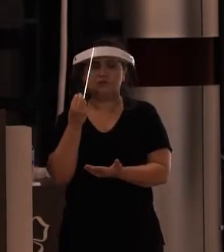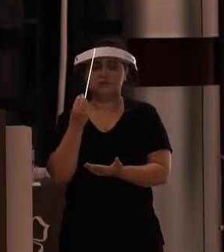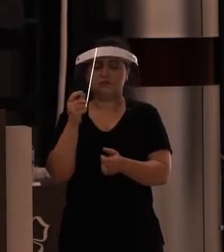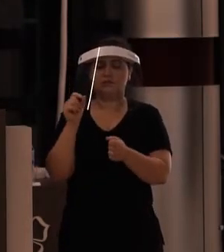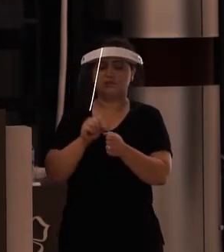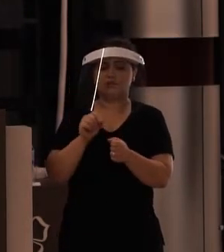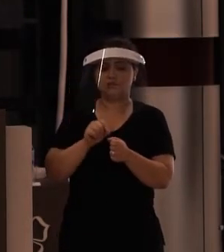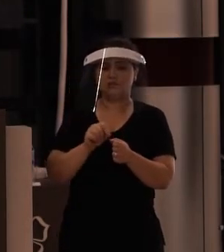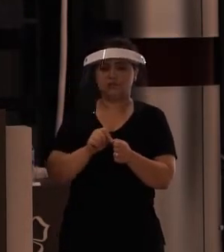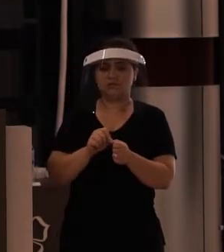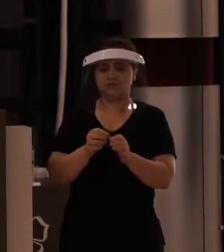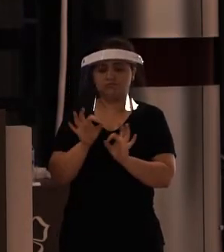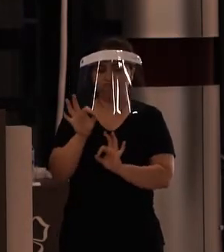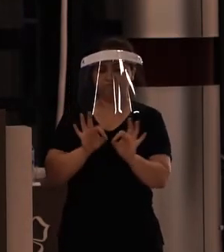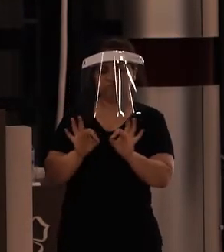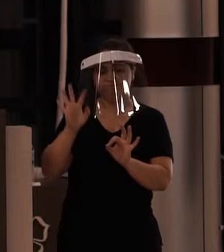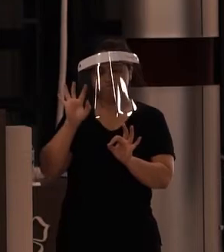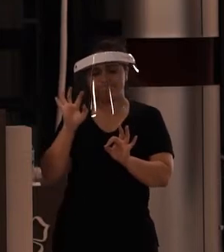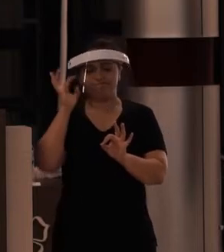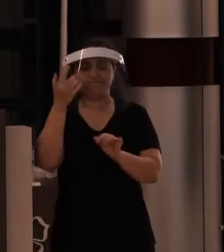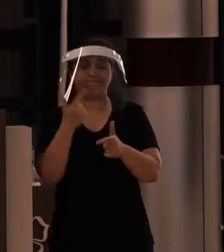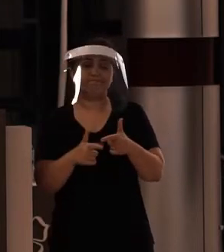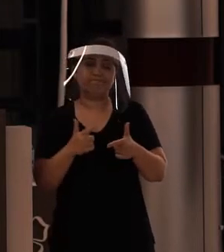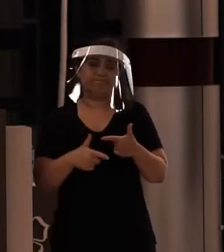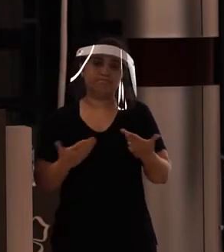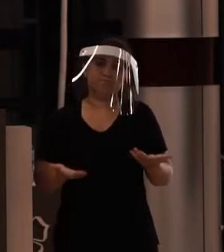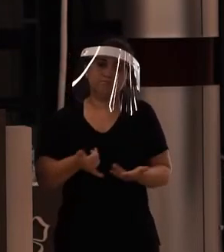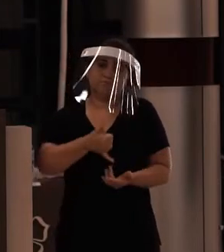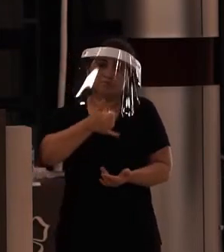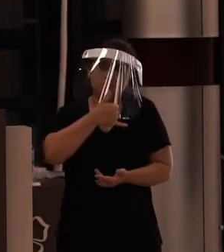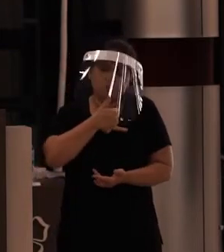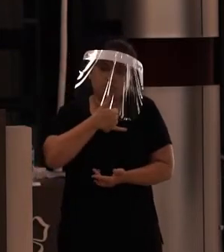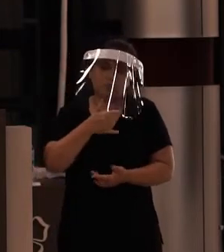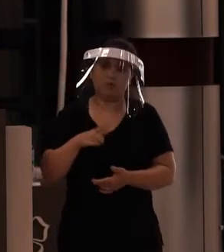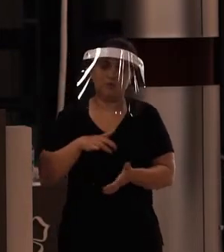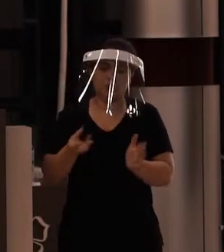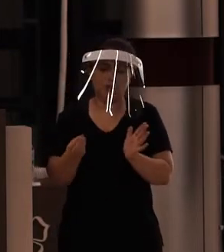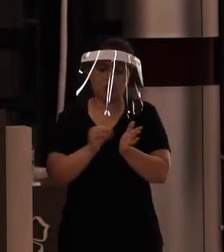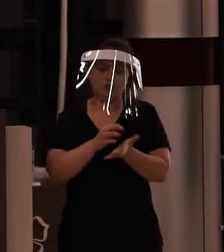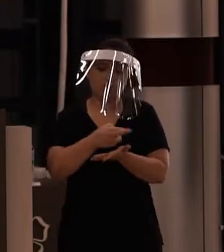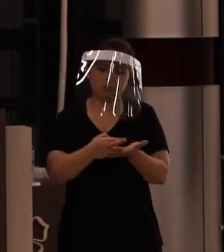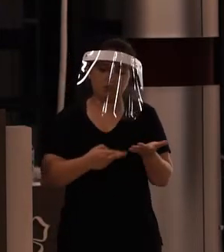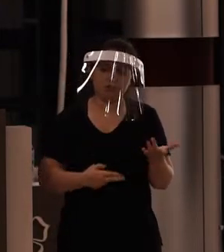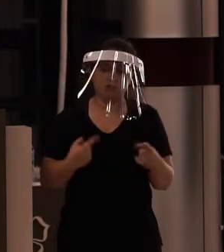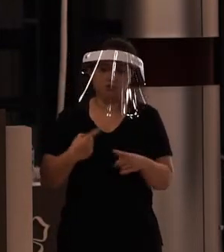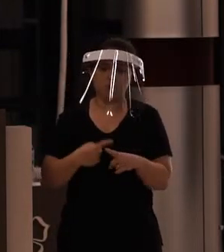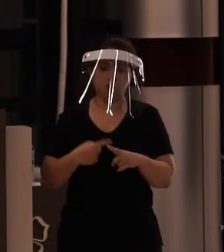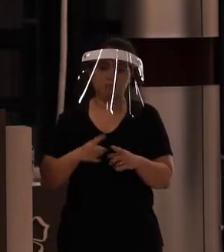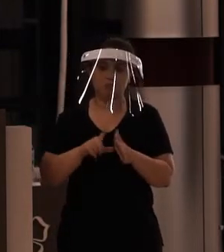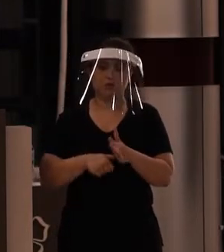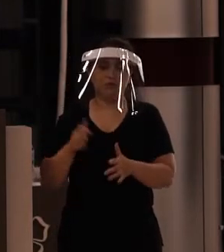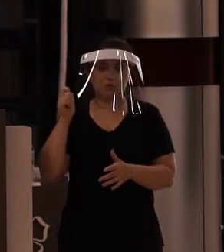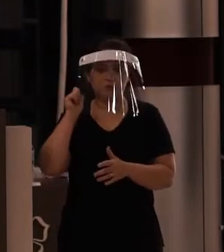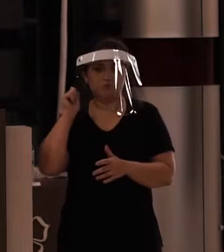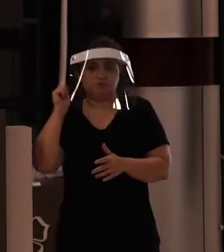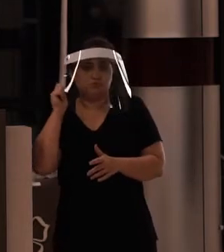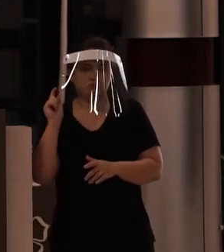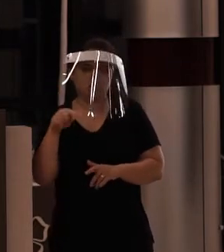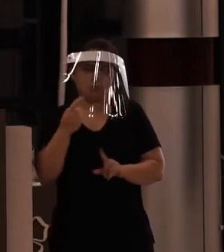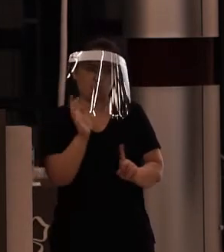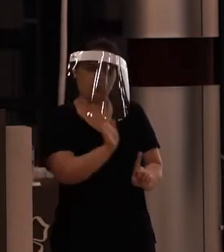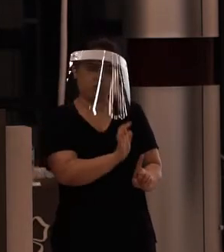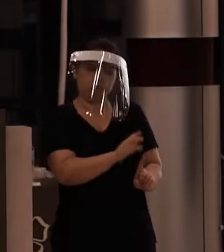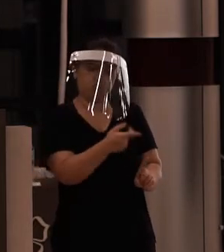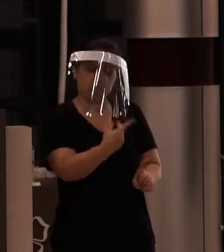fazer a correção, né? Infelizmente, você tem que colocar isso no relatório, porque a puxada de orelha vai para o outro lado. Aí,